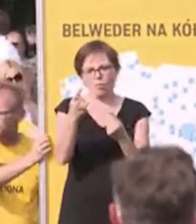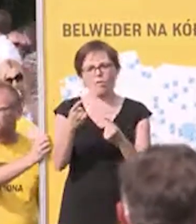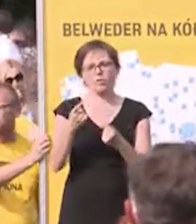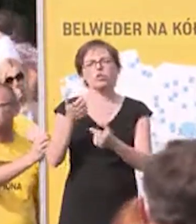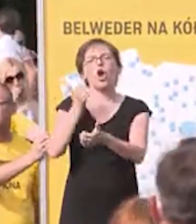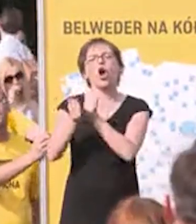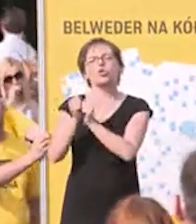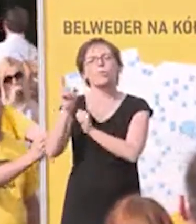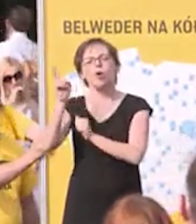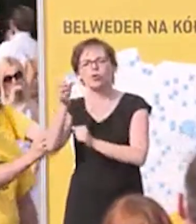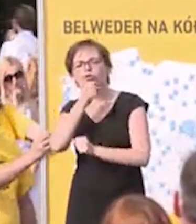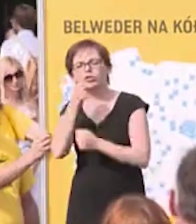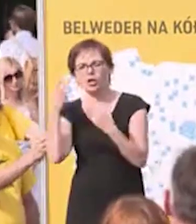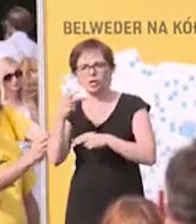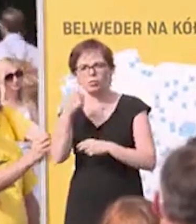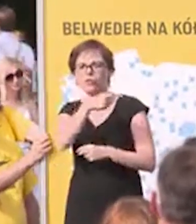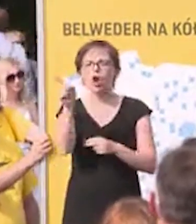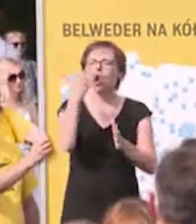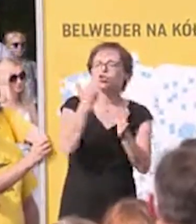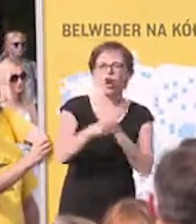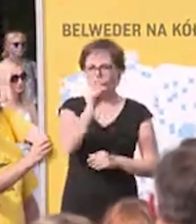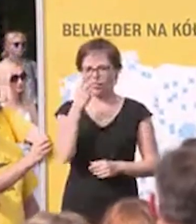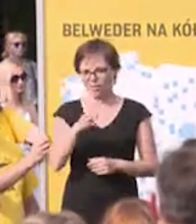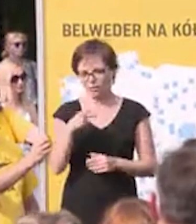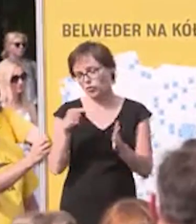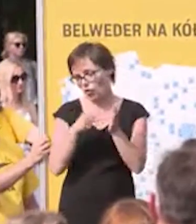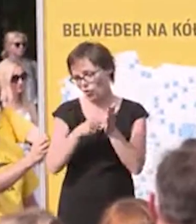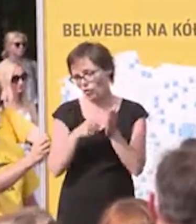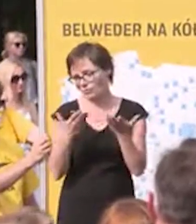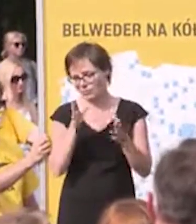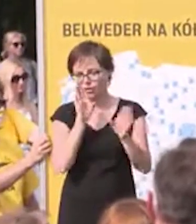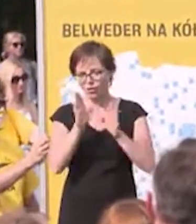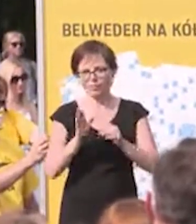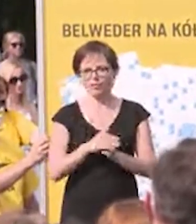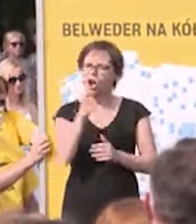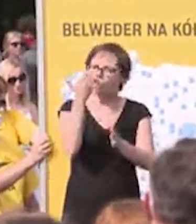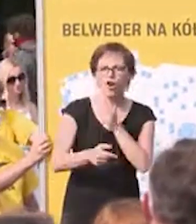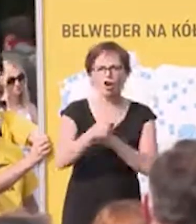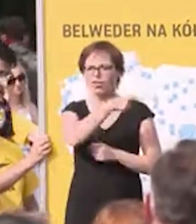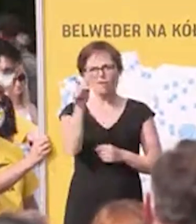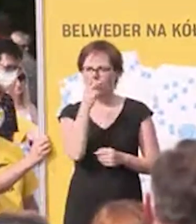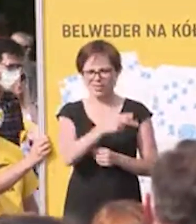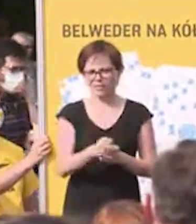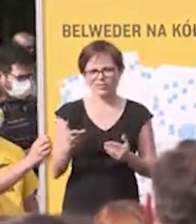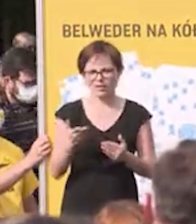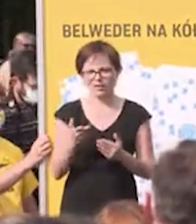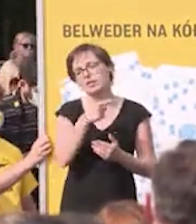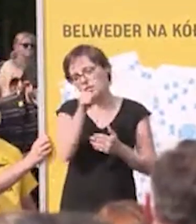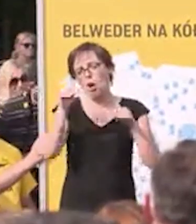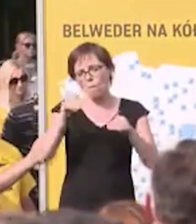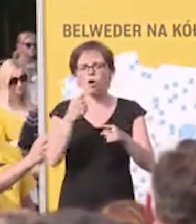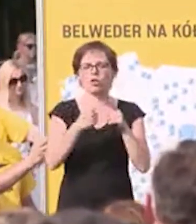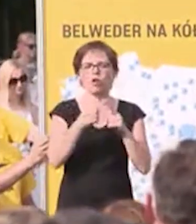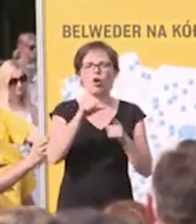sportowi używają często takiej frazy, szkoda, że państwo tego nie widzą, tak? Szkoda, że nie widzieliście wszyscy, choć mogliście trochę na